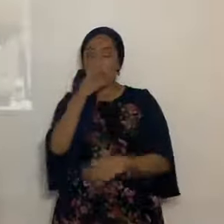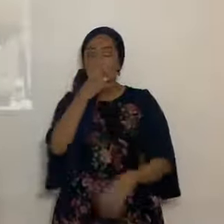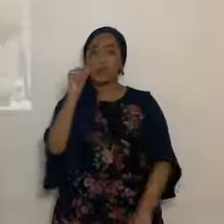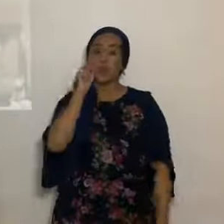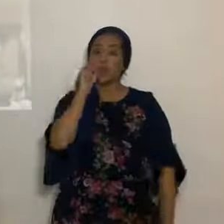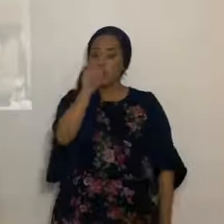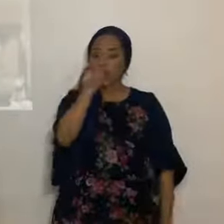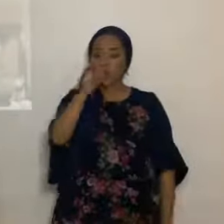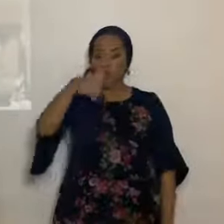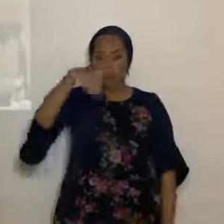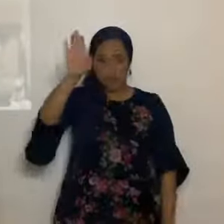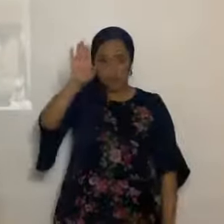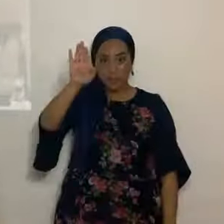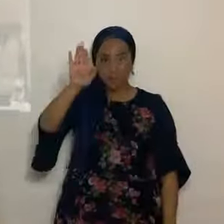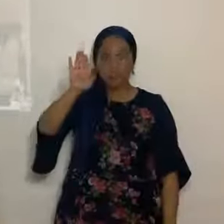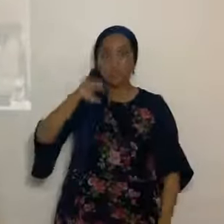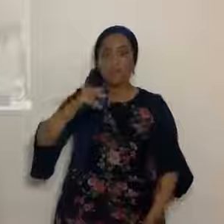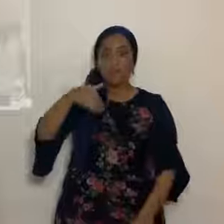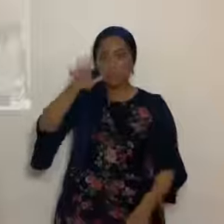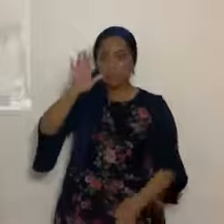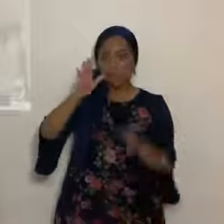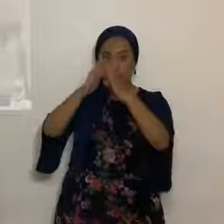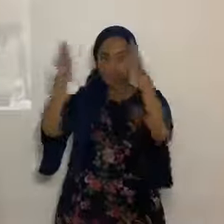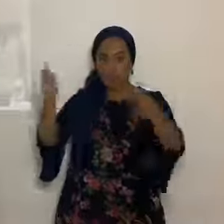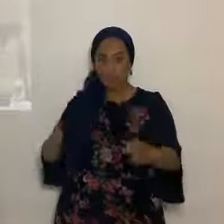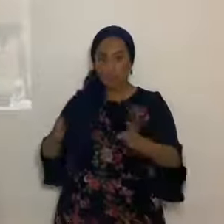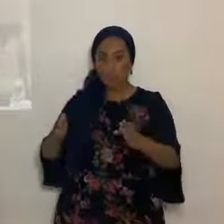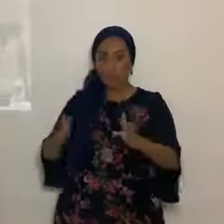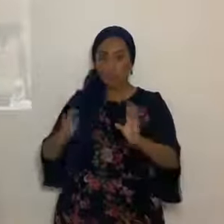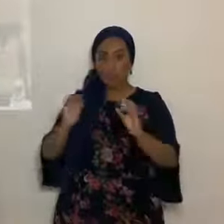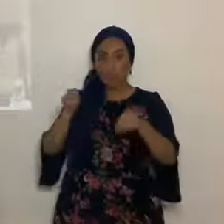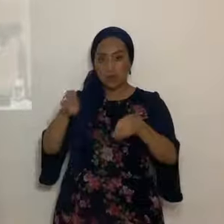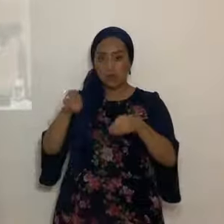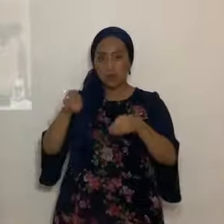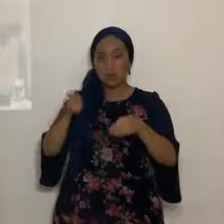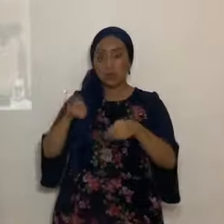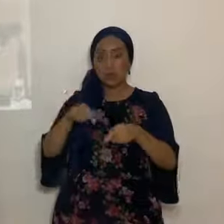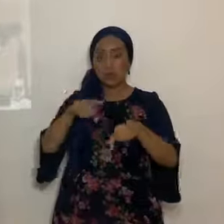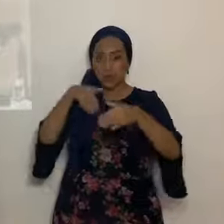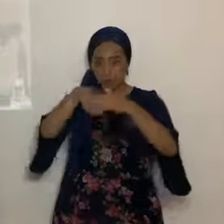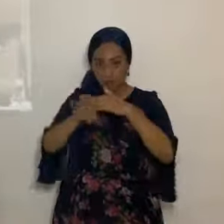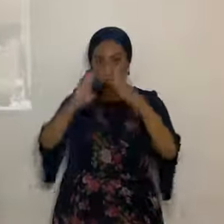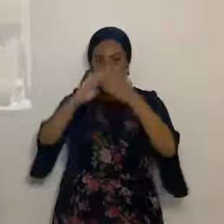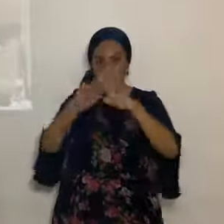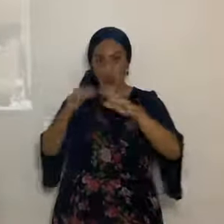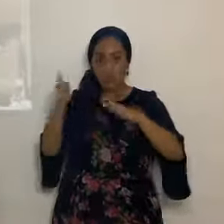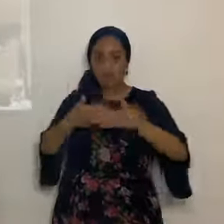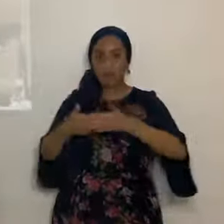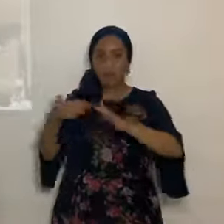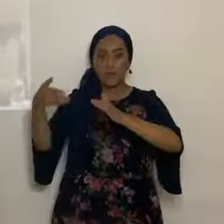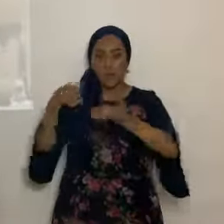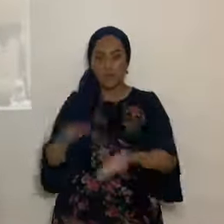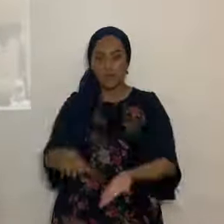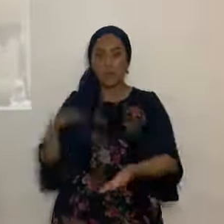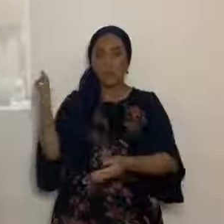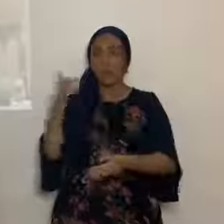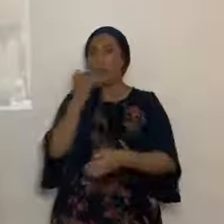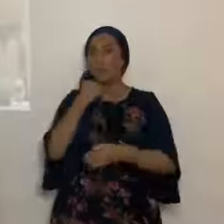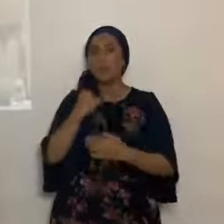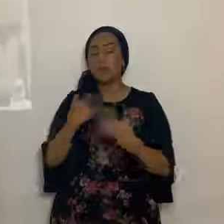tú levántate y vete a tu casa, y al poner tu pie en la ciudad morirá el niño, y todo Israel lo endechará, y